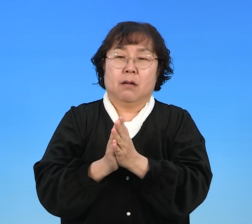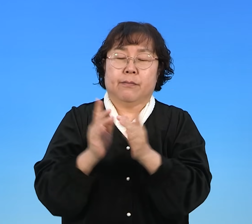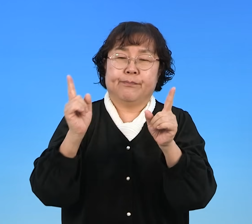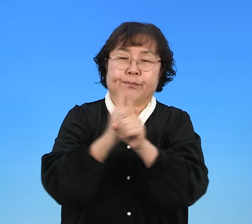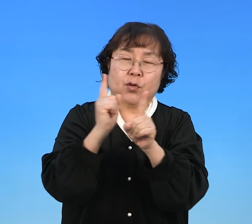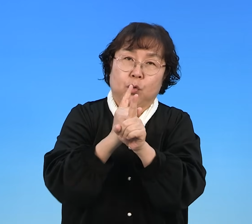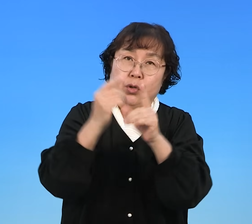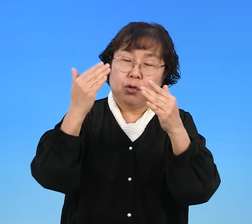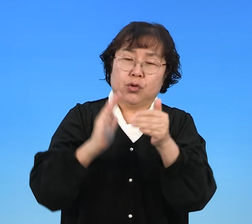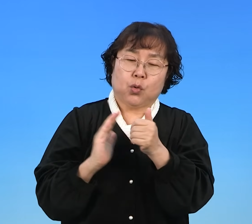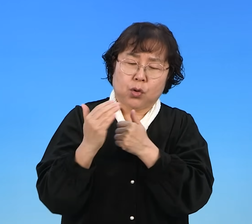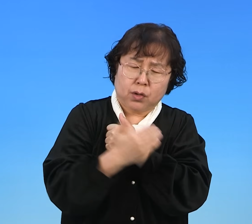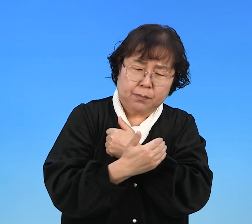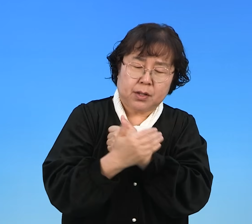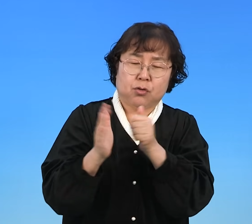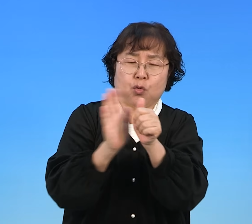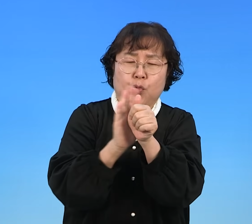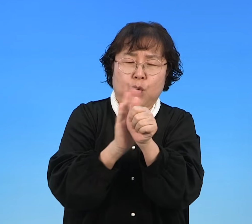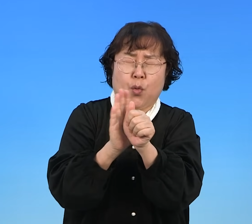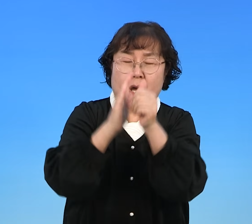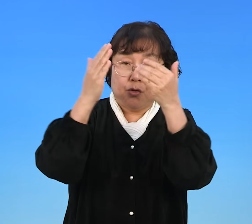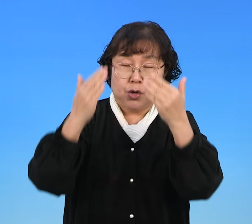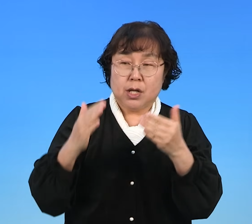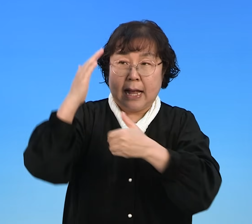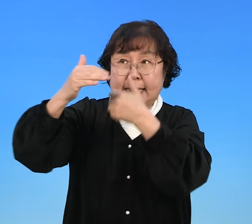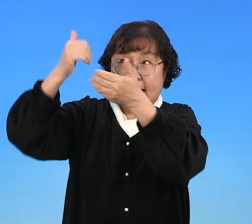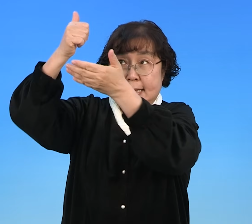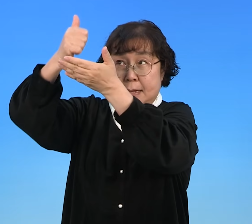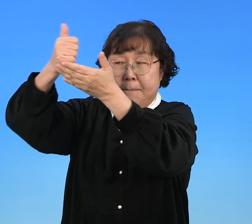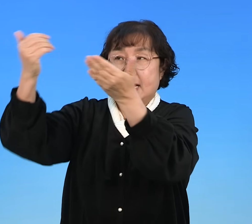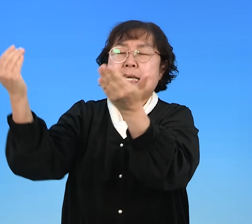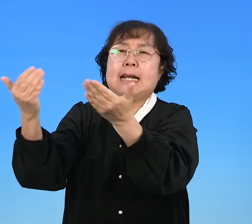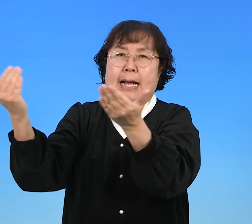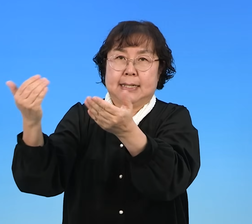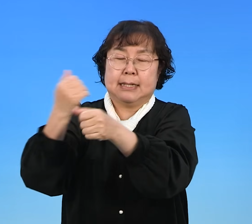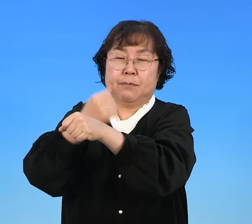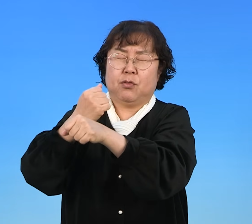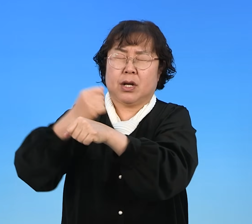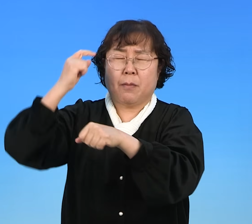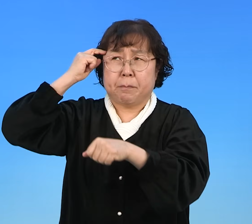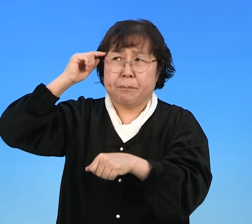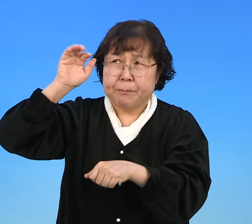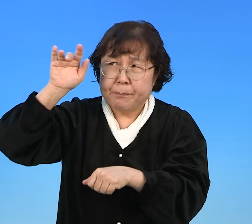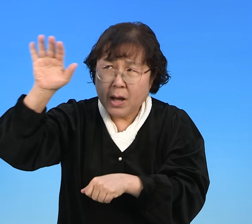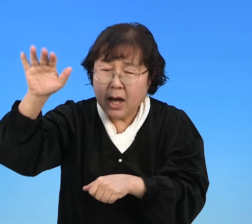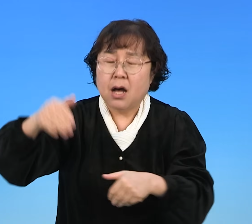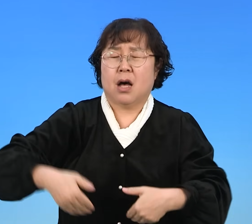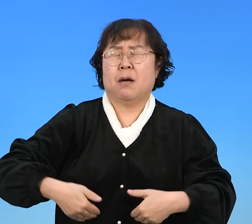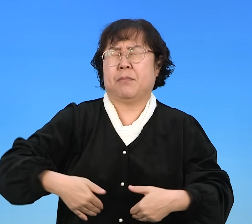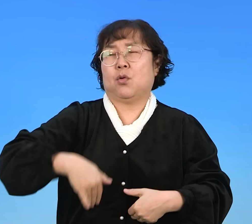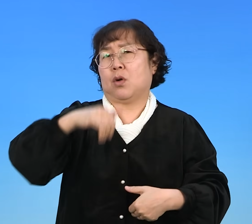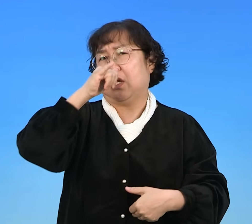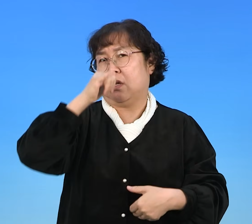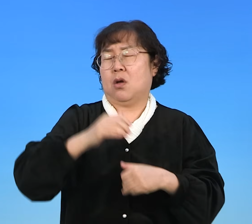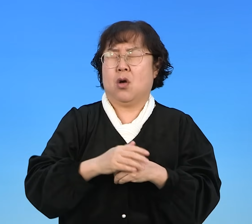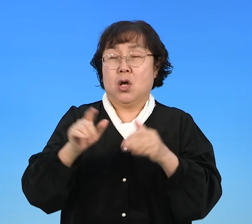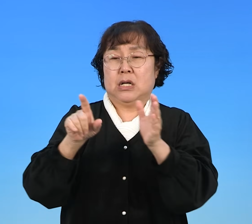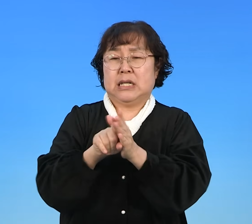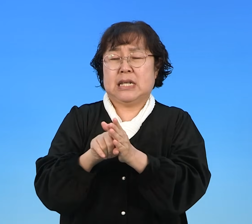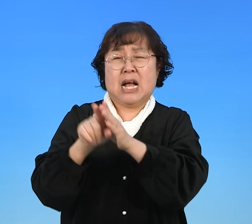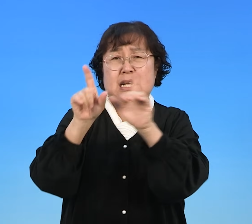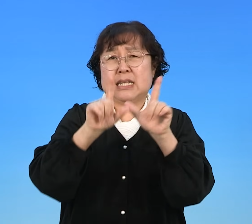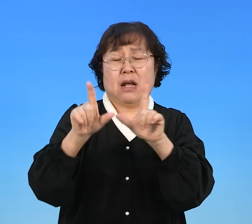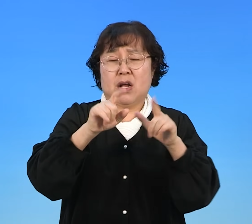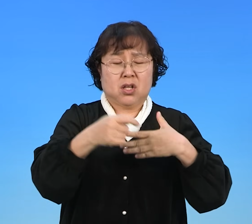사모해야 된다는 거죠. 신앙생활은 그 어디 붙이고 다니는 액세서리가 아니에요. 그 십자가 목걸이 하나 걸고 다니면